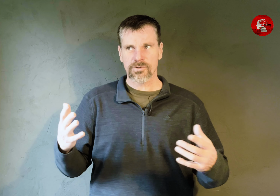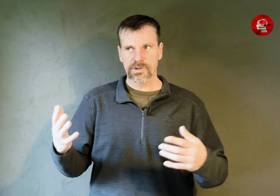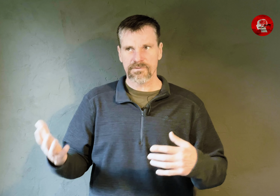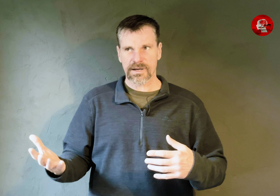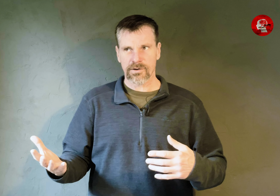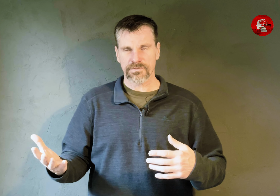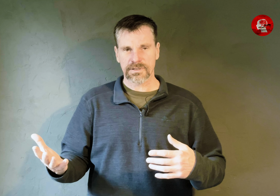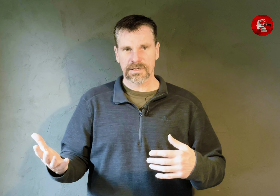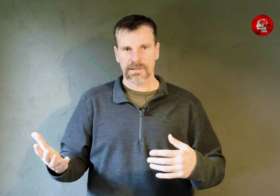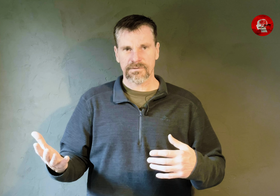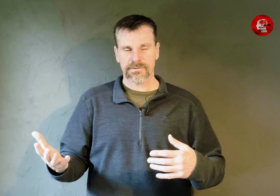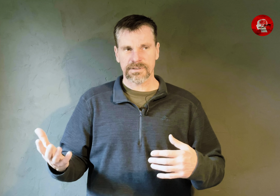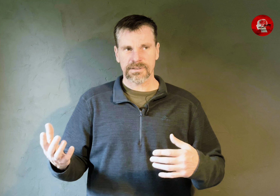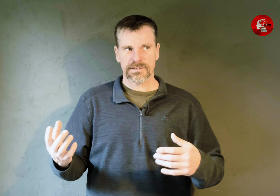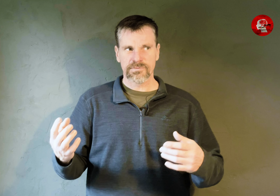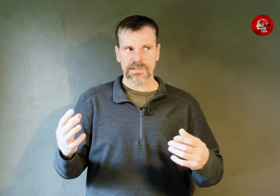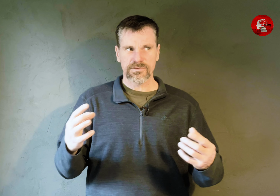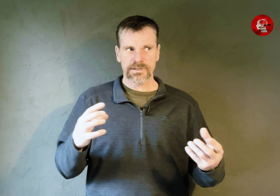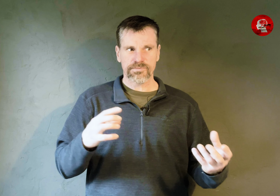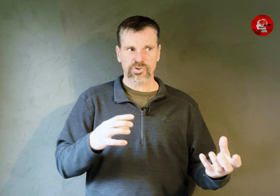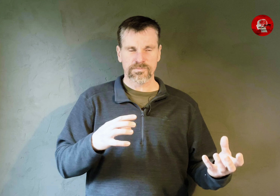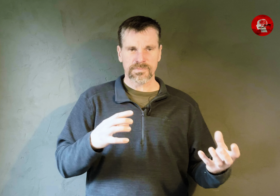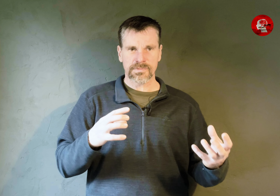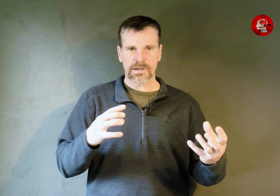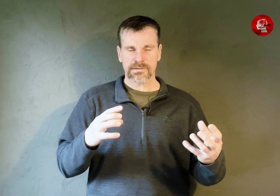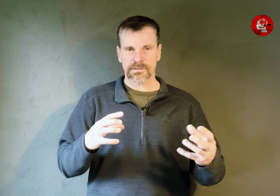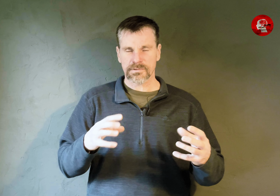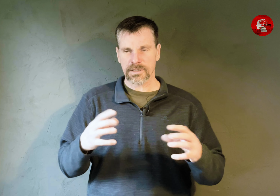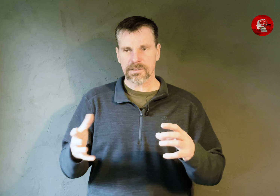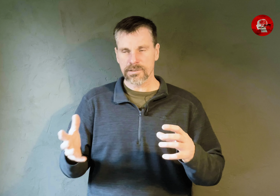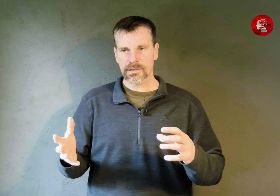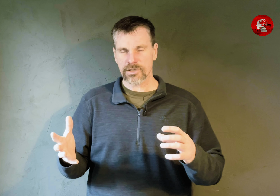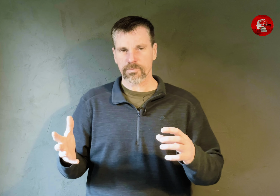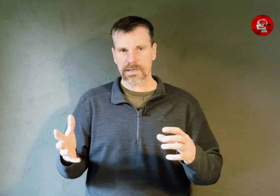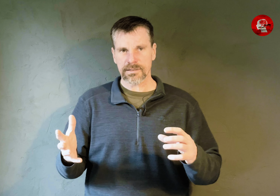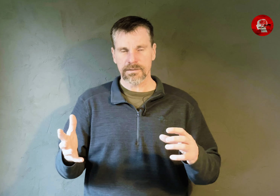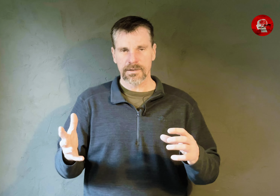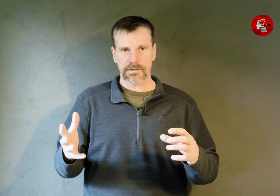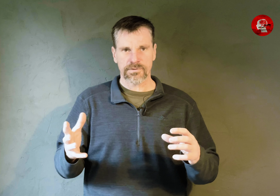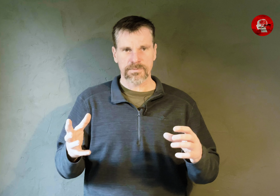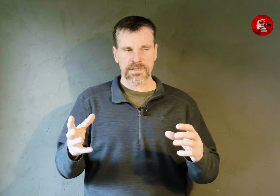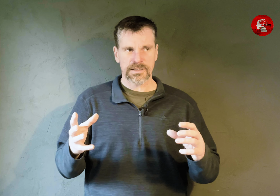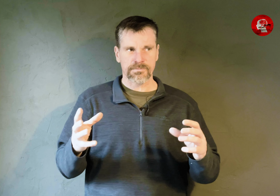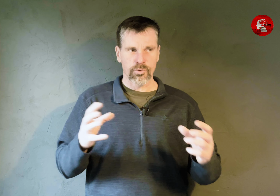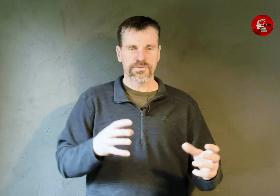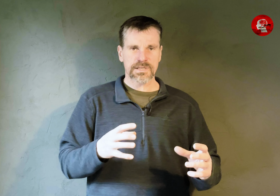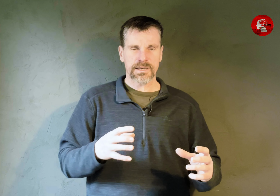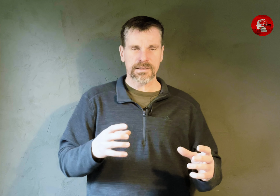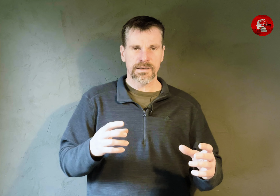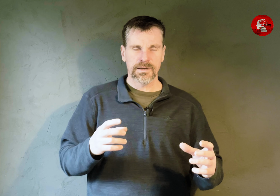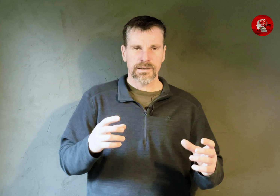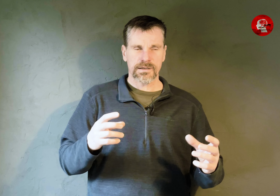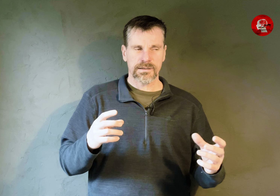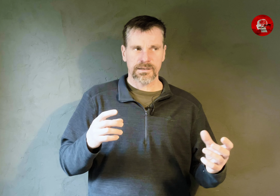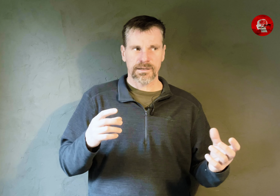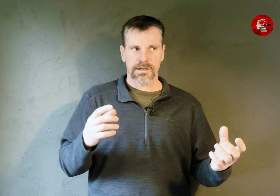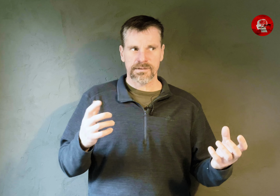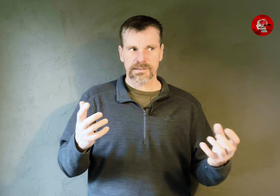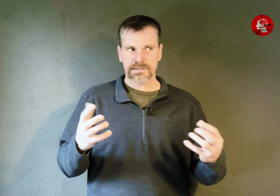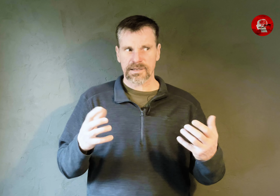kunden verkauft sie muss natürlich bestimmten richtlinien entsprechen dafür gibt es ja dann prüfzeichen aber das ist ja